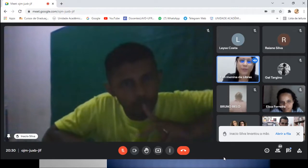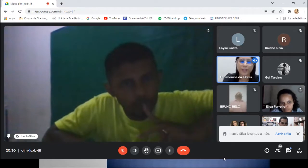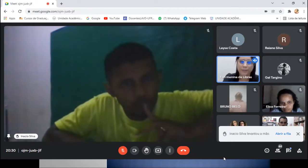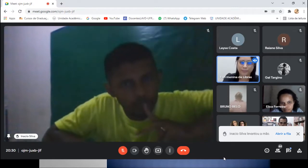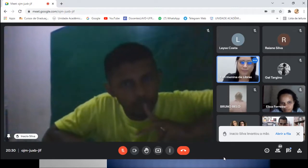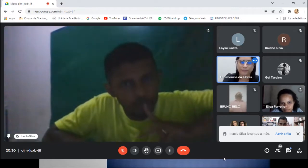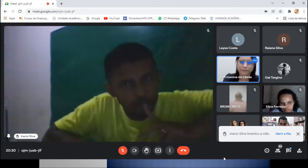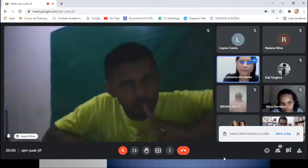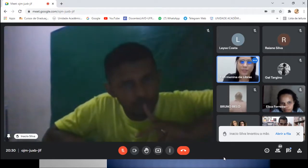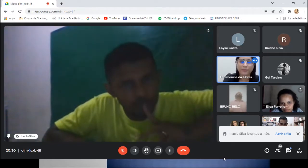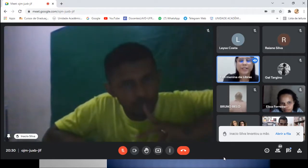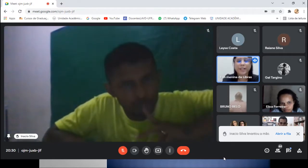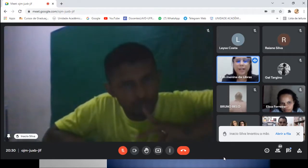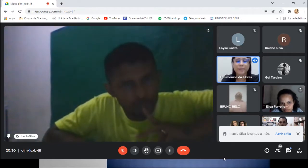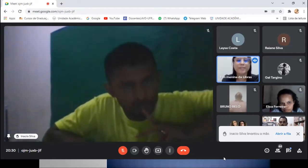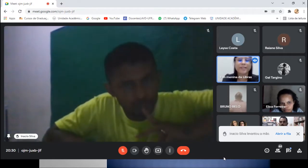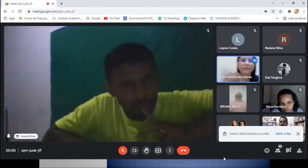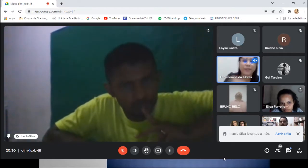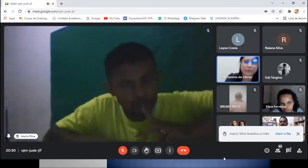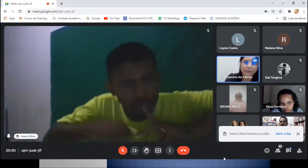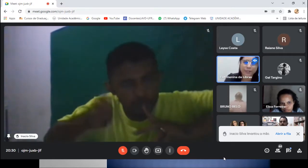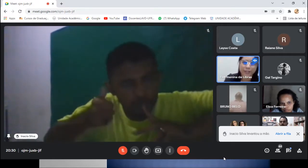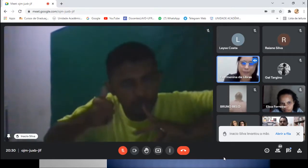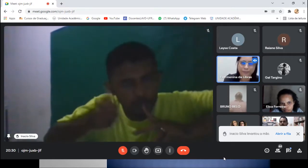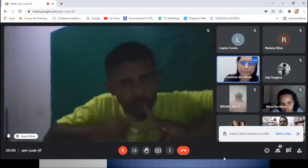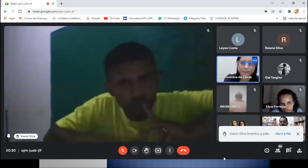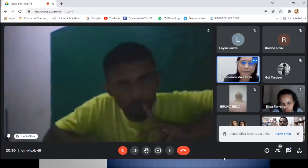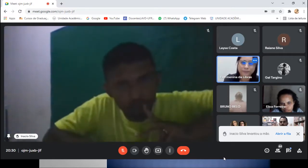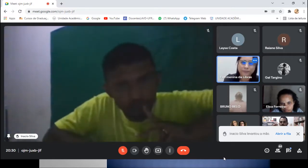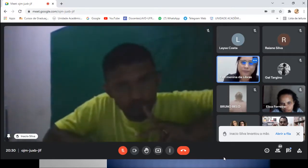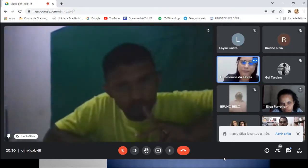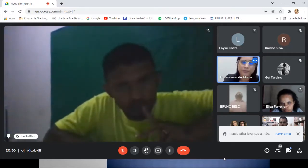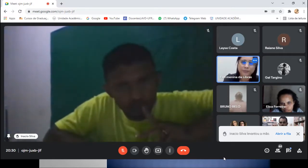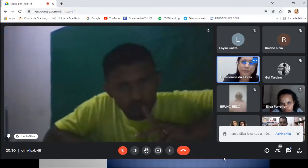fonema. Então, signema se refere a fonema.